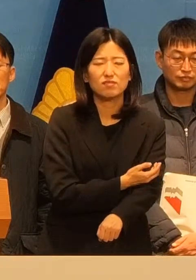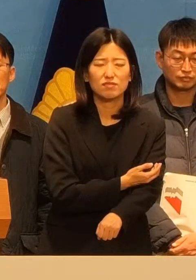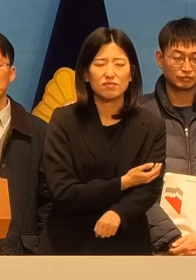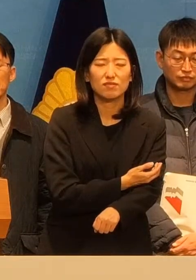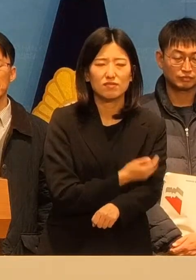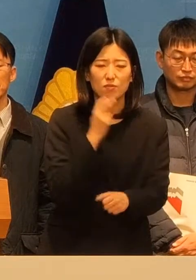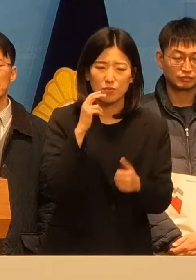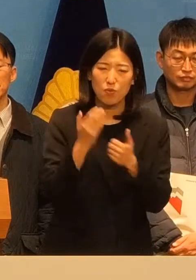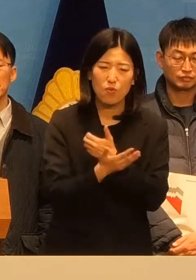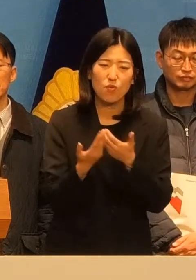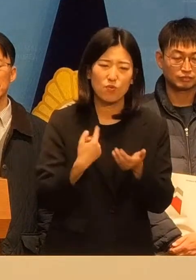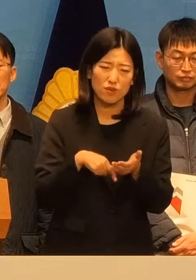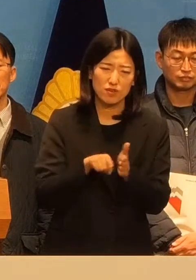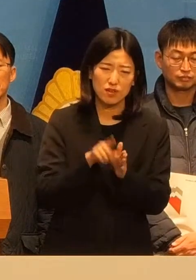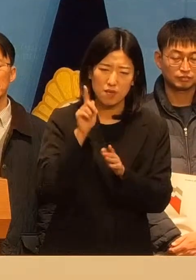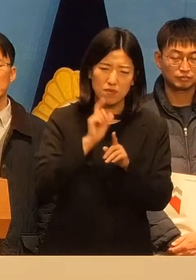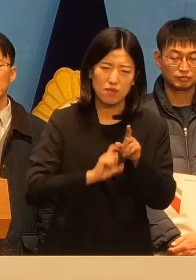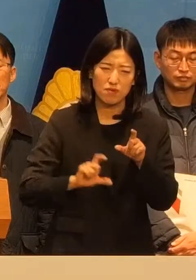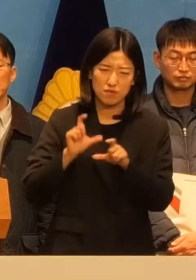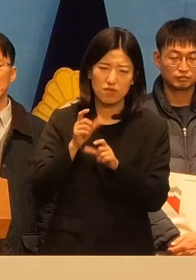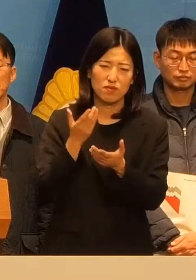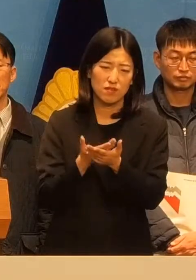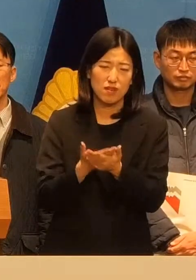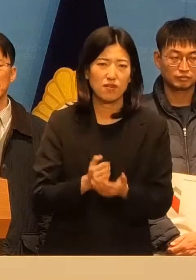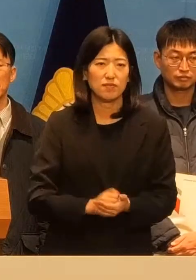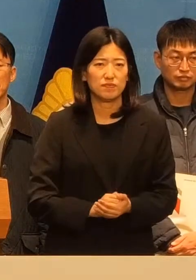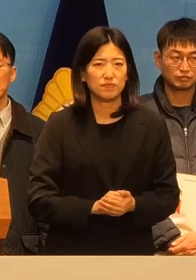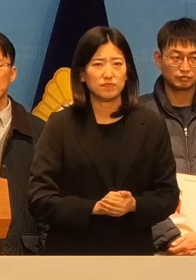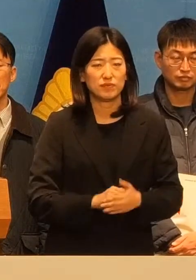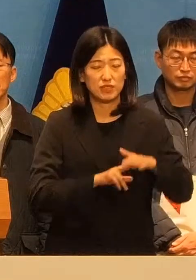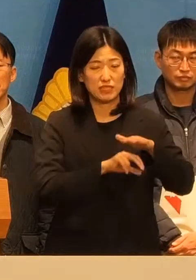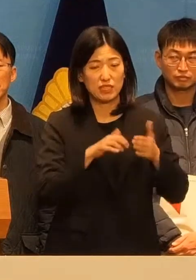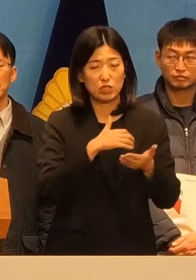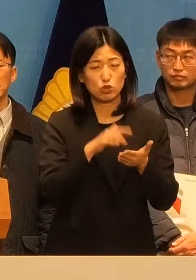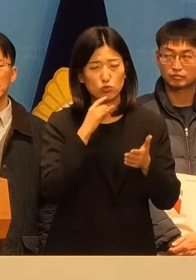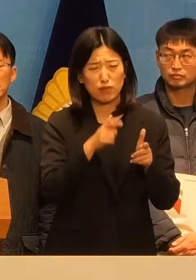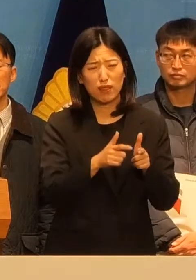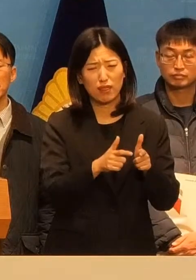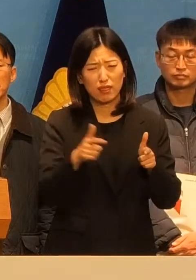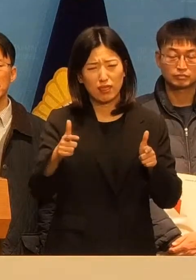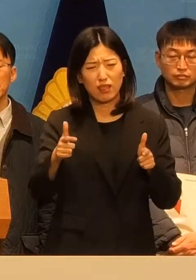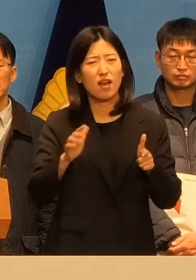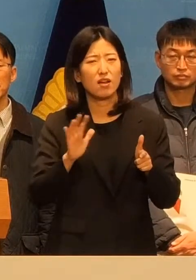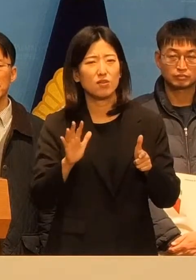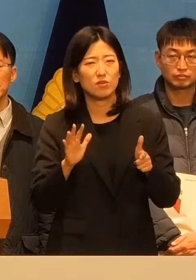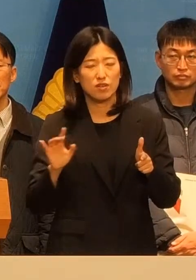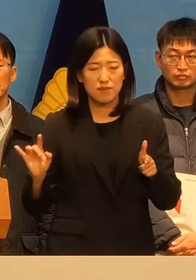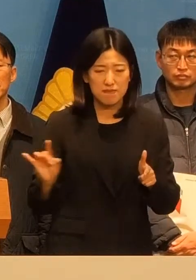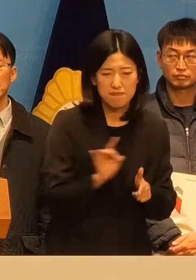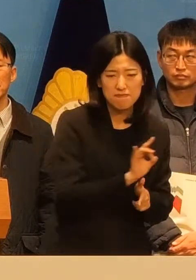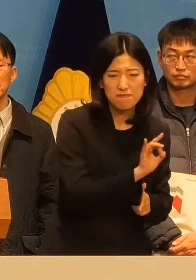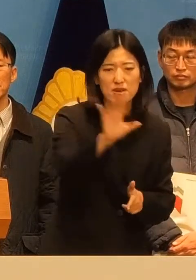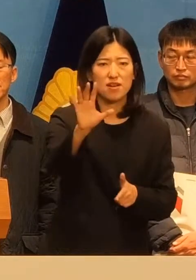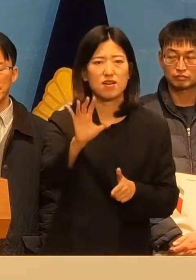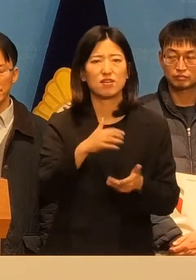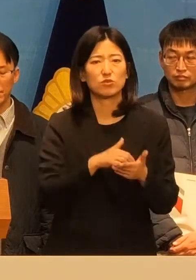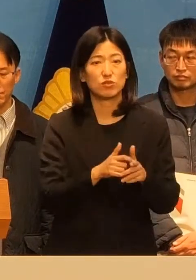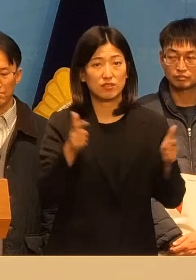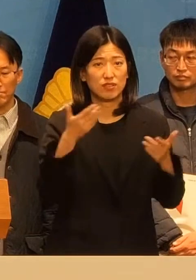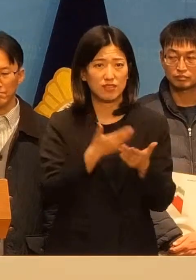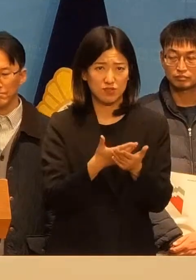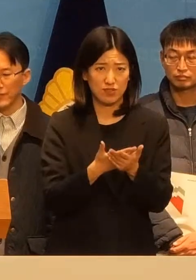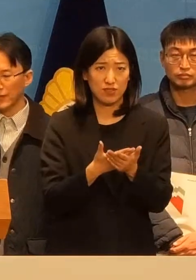한번 철저히 검토해 주시고 약속을 이행해 주실 것을 당부드립니다. 이상입니다.